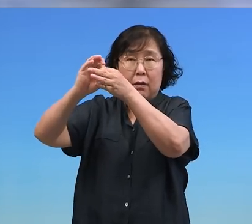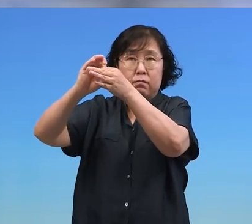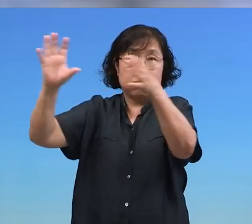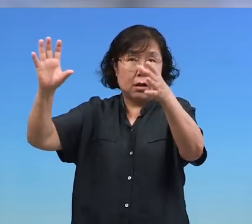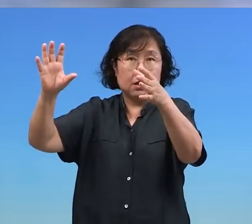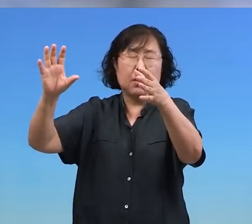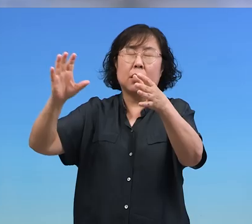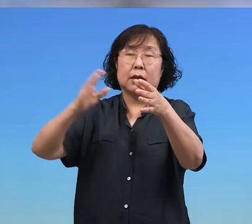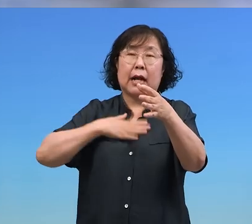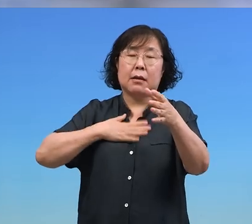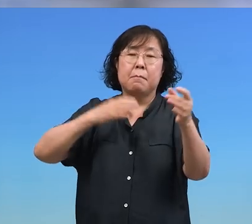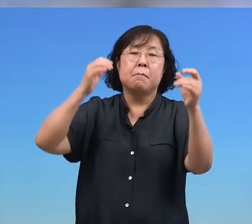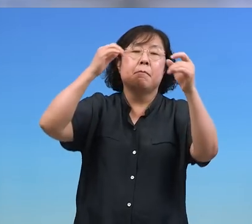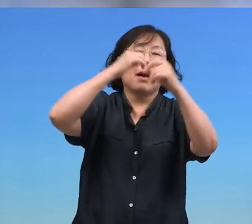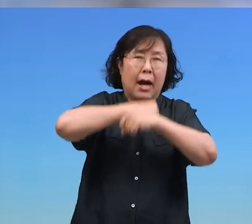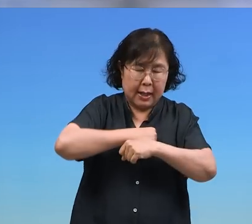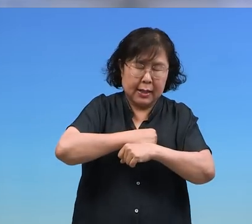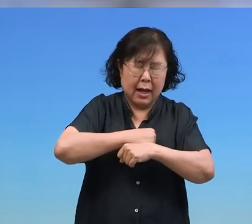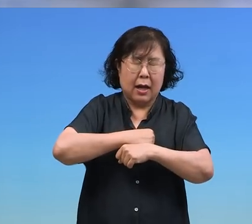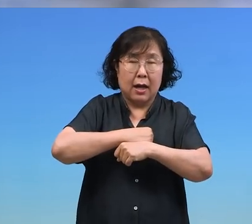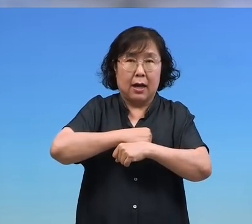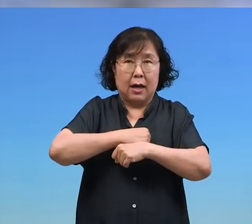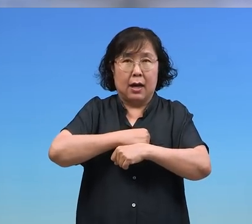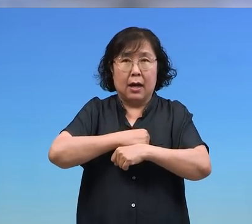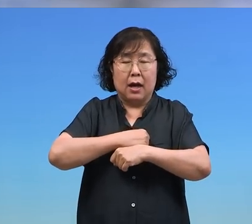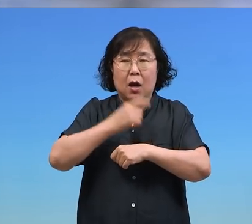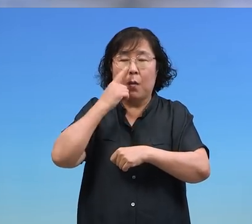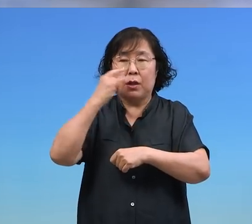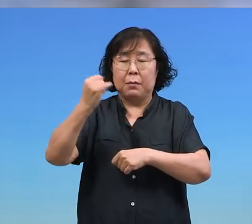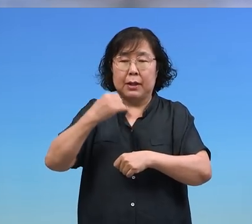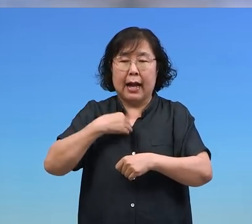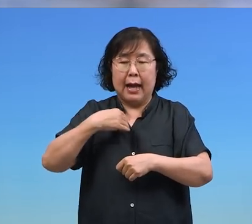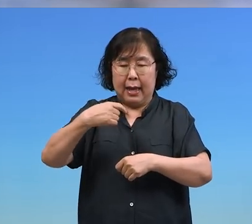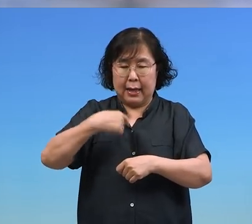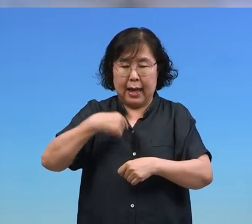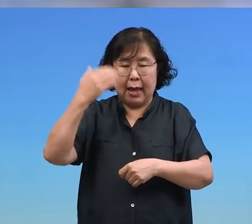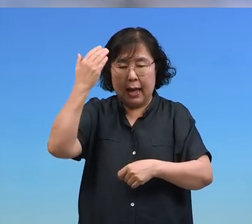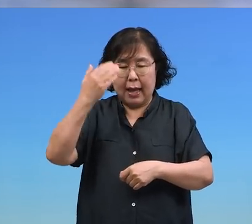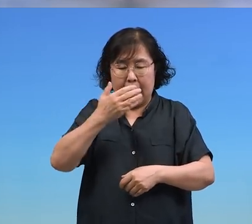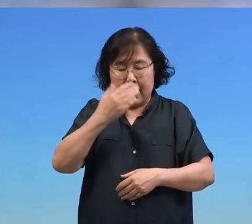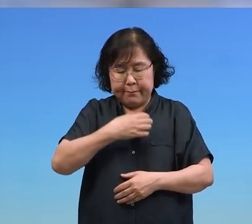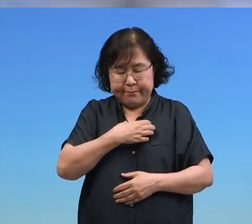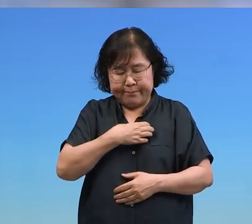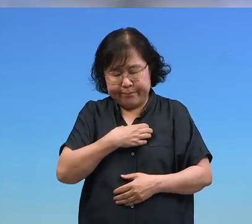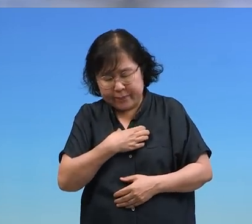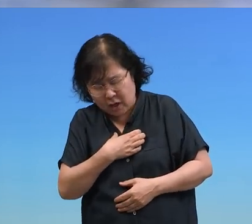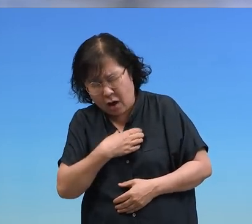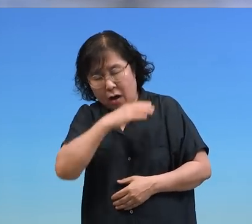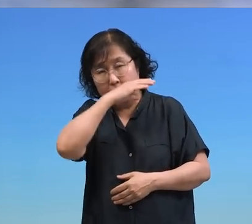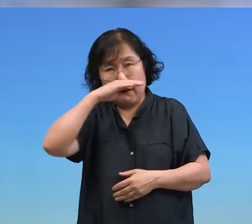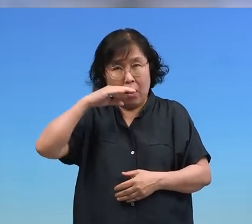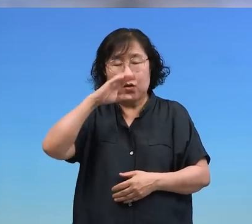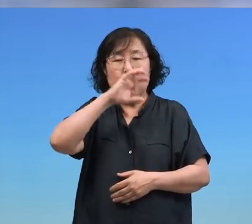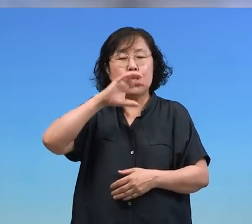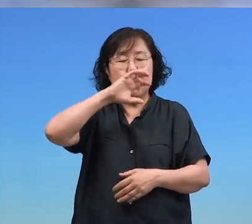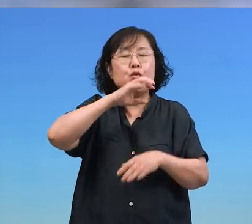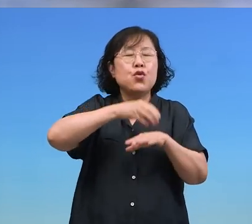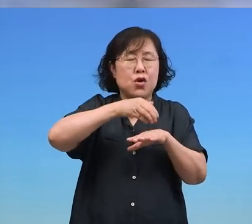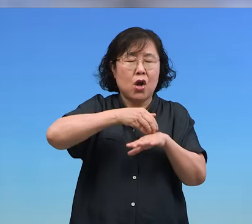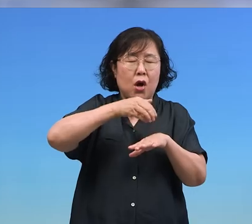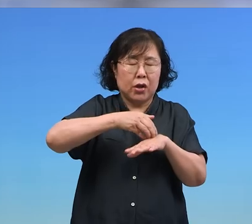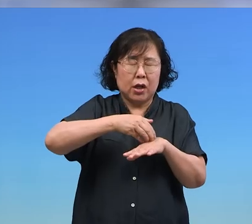훈련이었더라고요 저는 오늘 그 막내 아들 이제 단임 목사 됐다는 소리 듣고 좋아하시기도